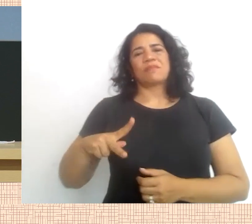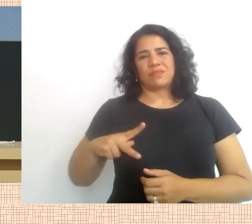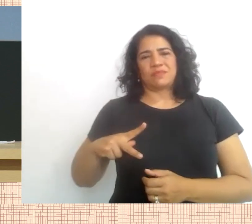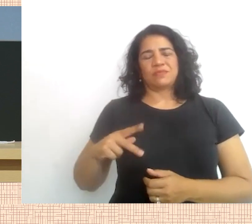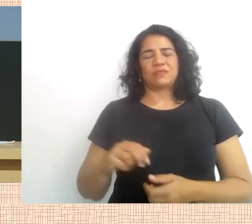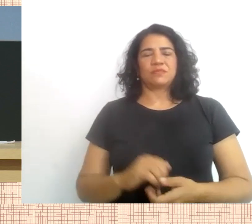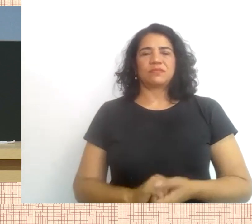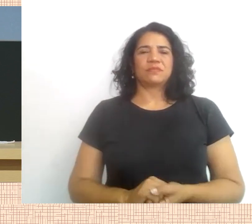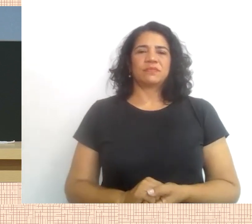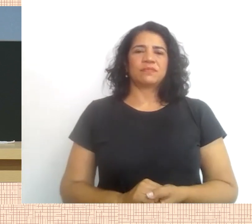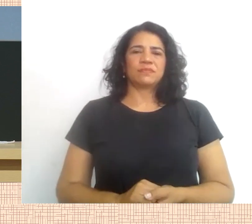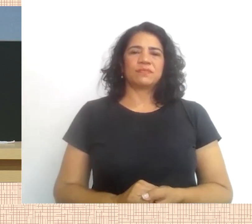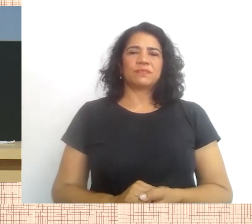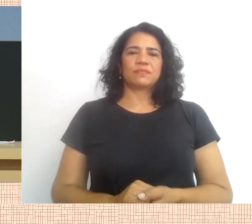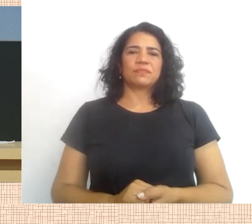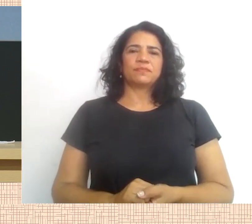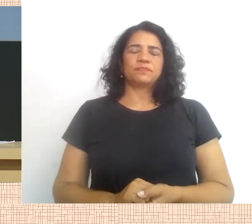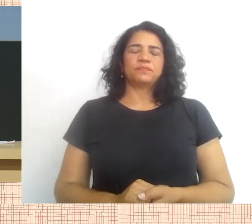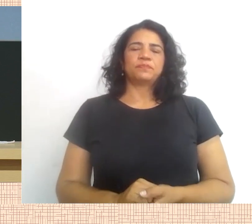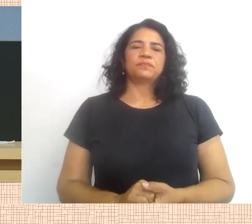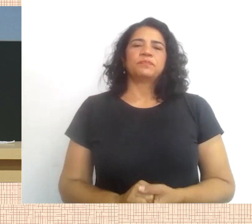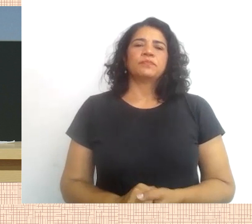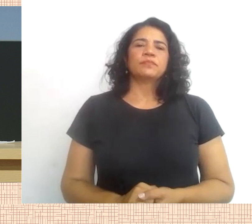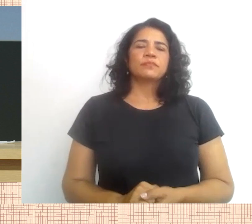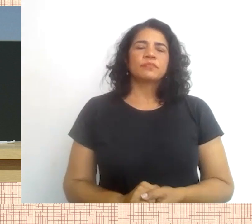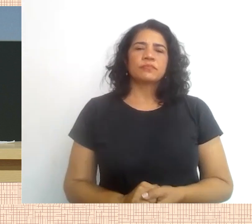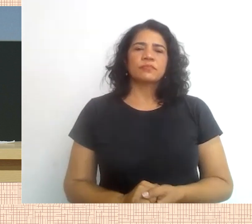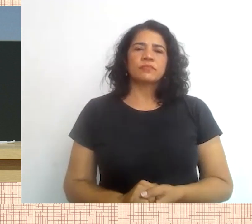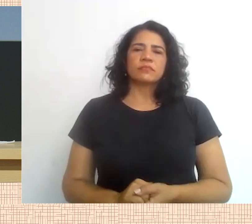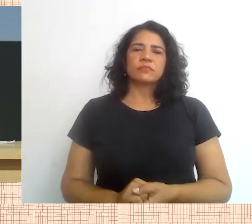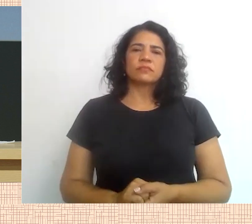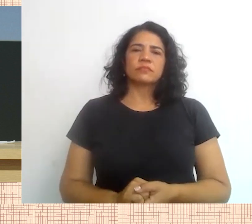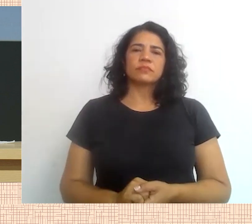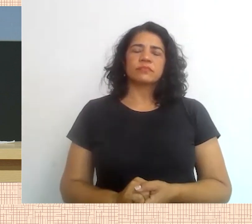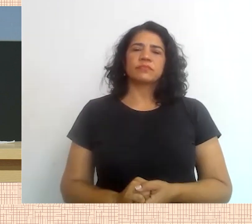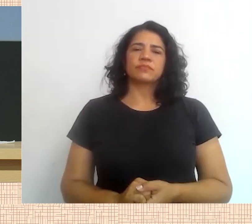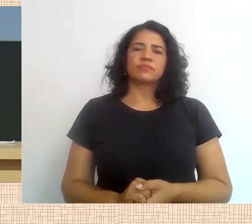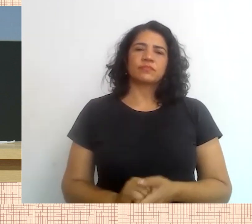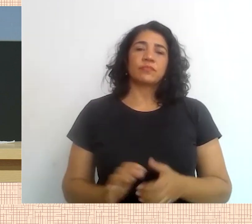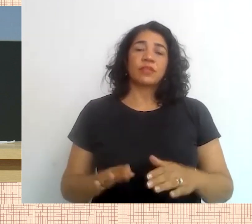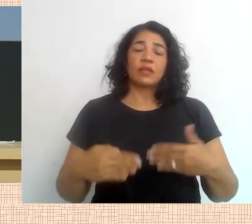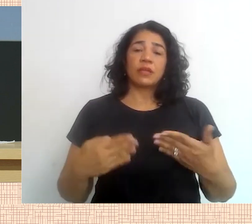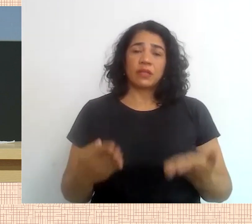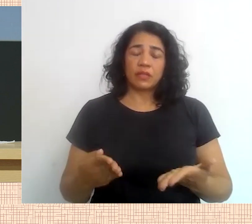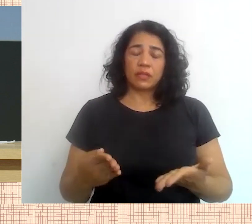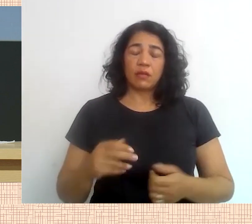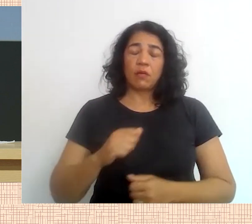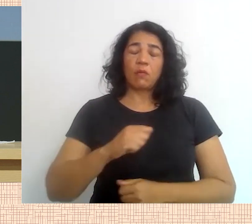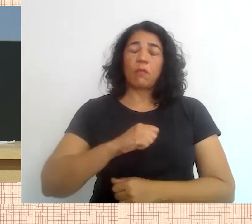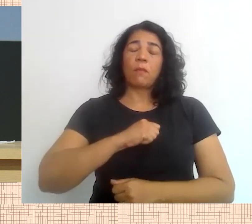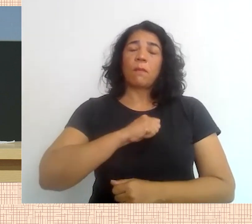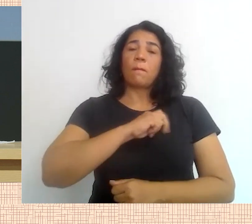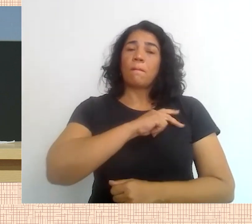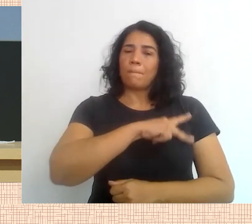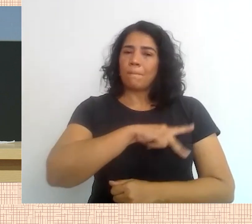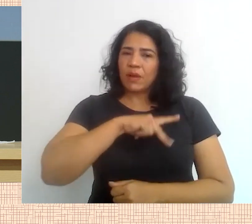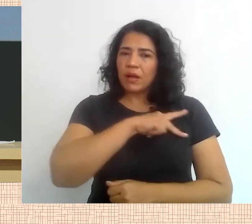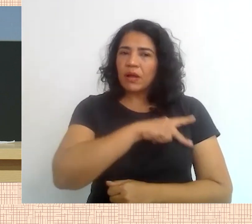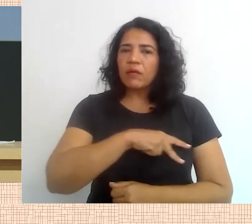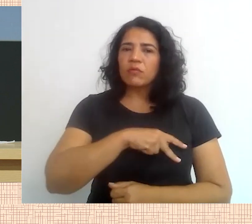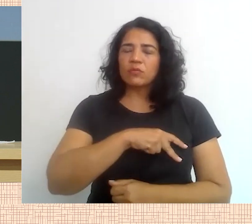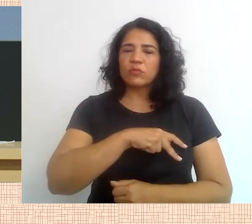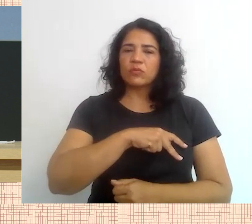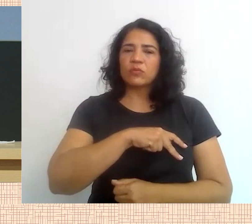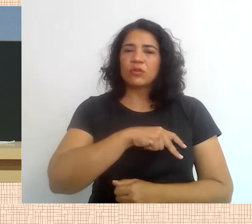primeiro período de prisão em Roma, o período no qual ele pôde alugar uma